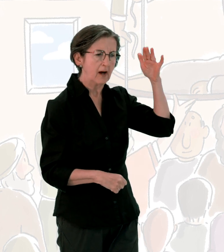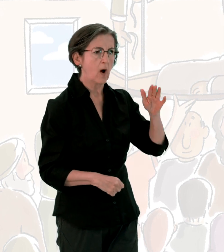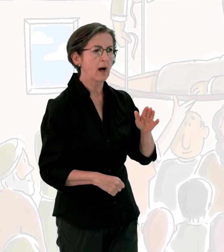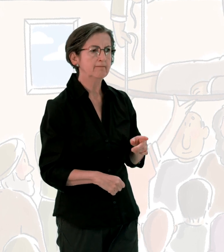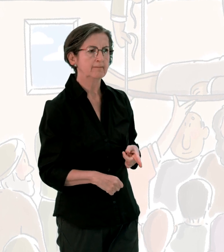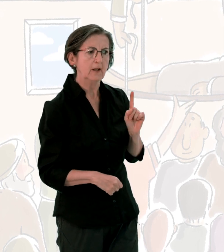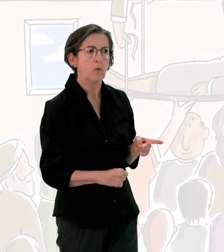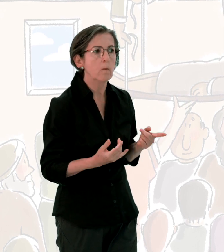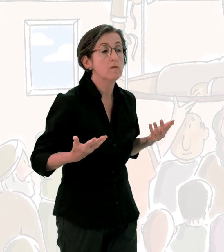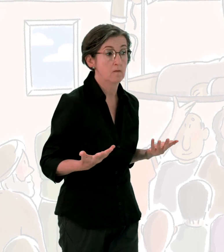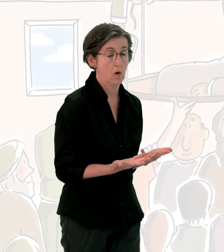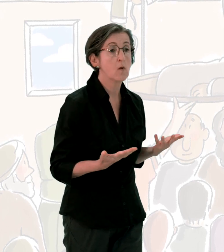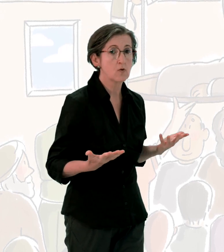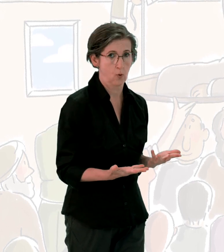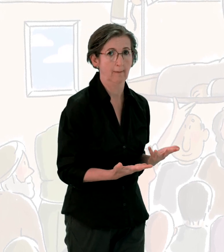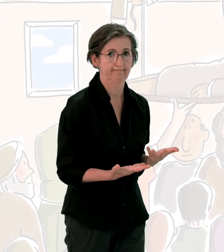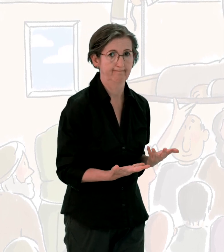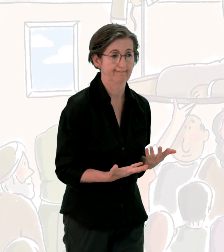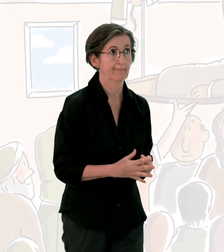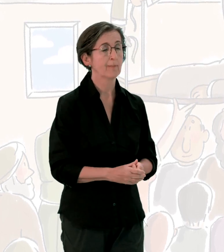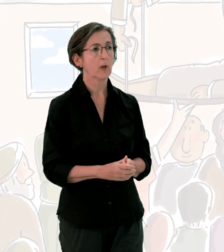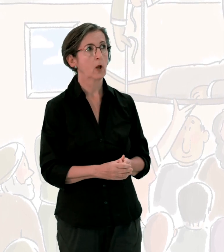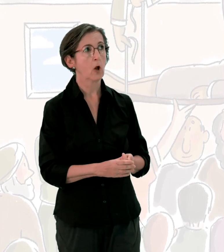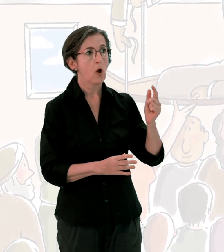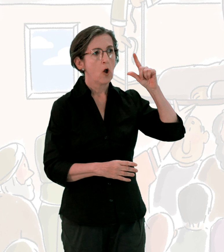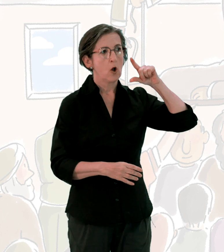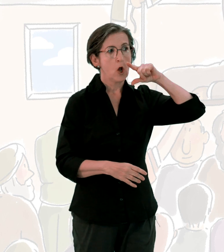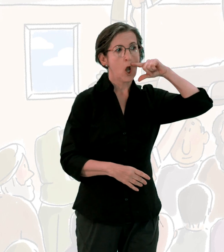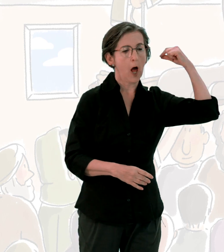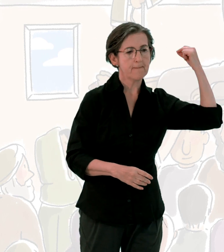Le Fils de l'homme a le pouvoir de pardonner les péchés sur la terre.